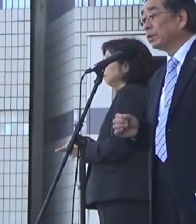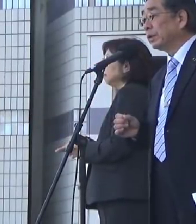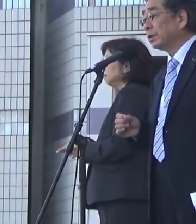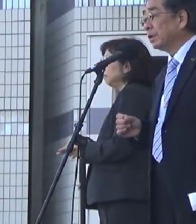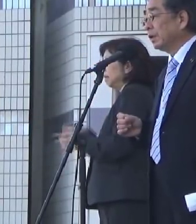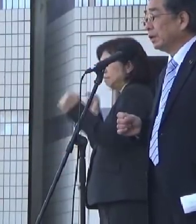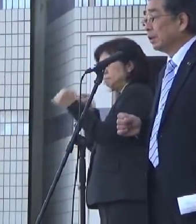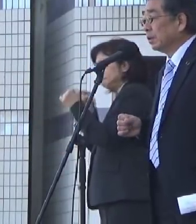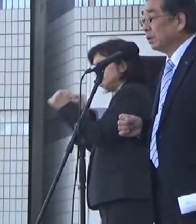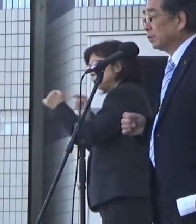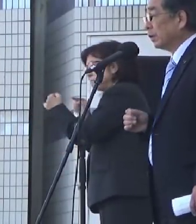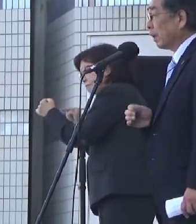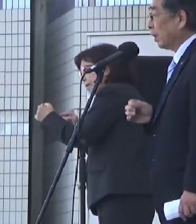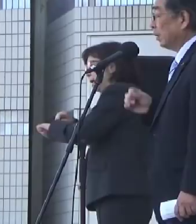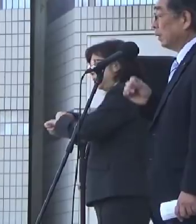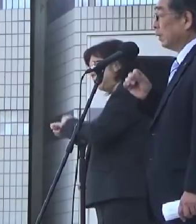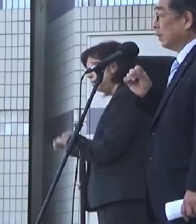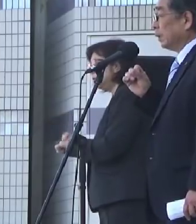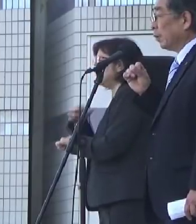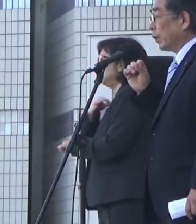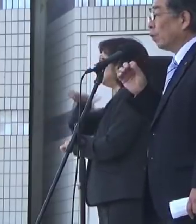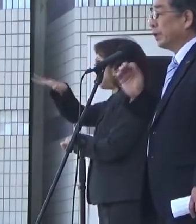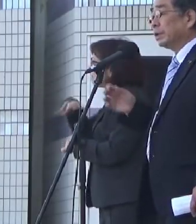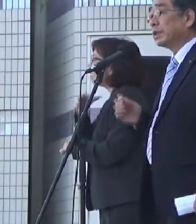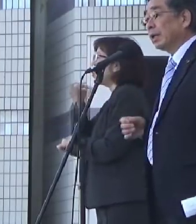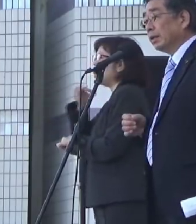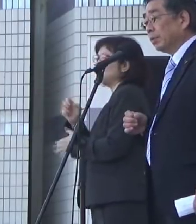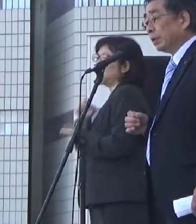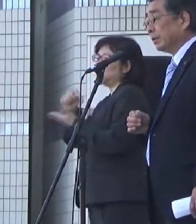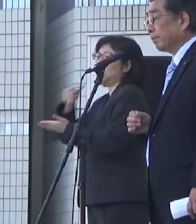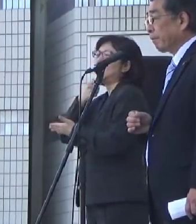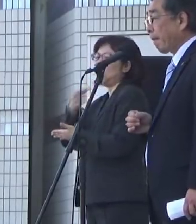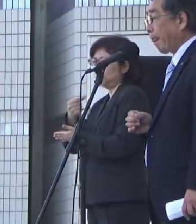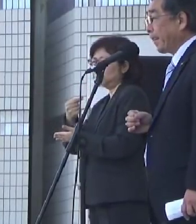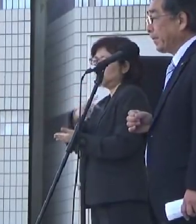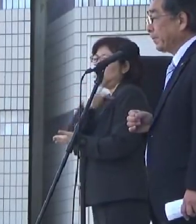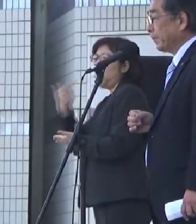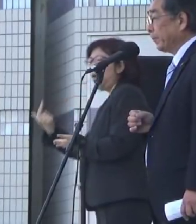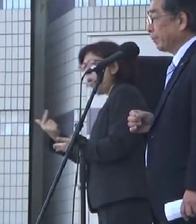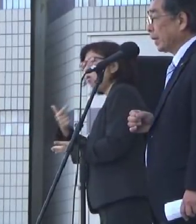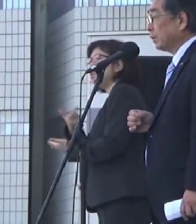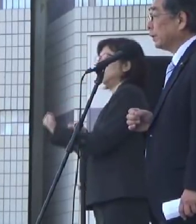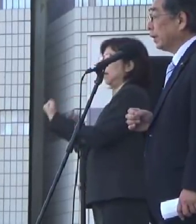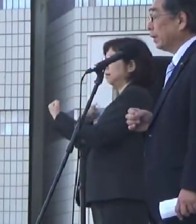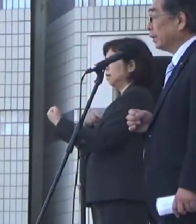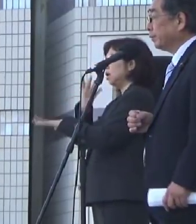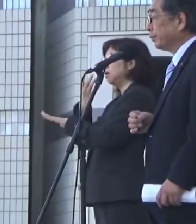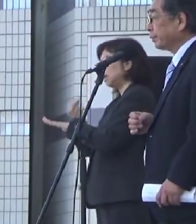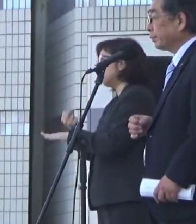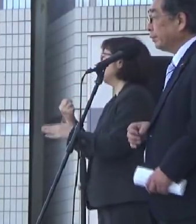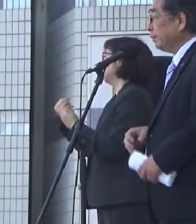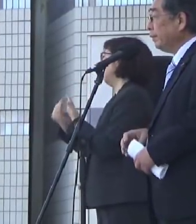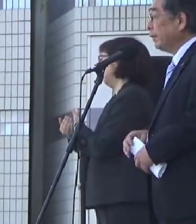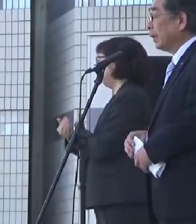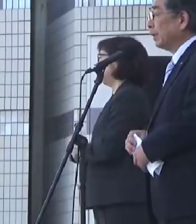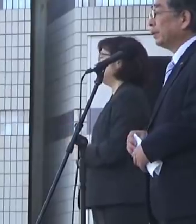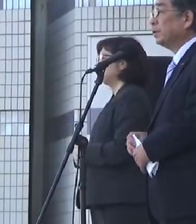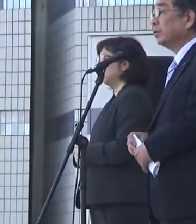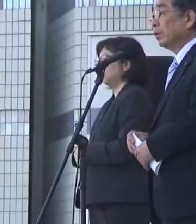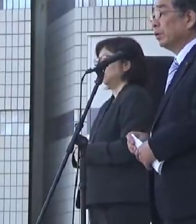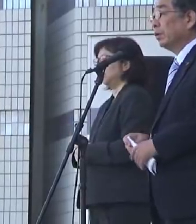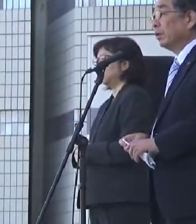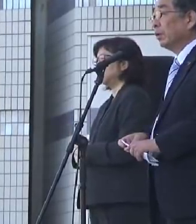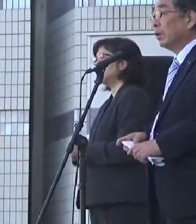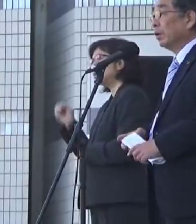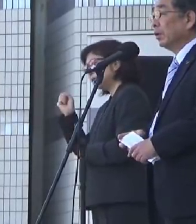けてください。直接それはやっぱり大きな力になります。そして